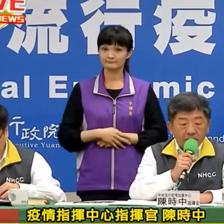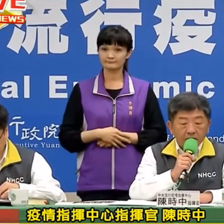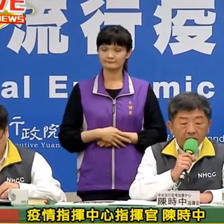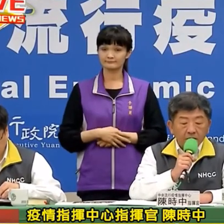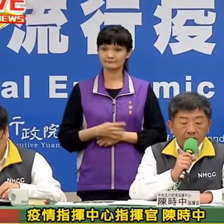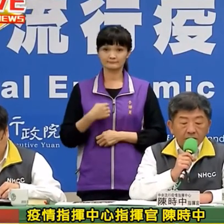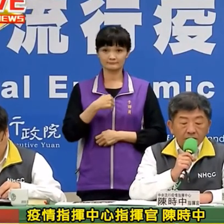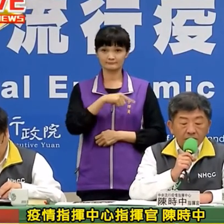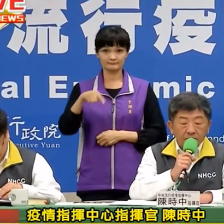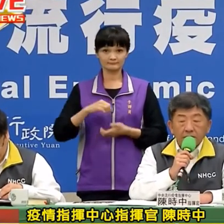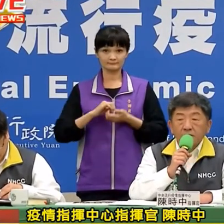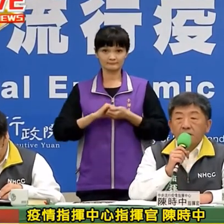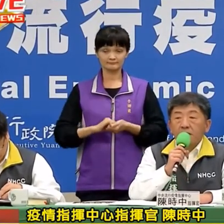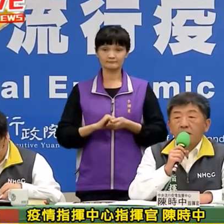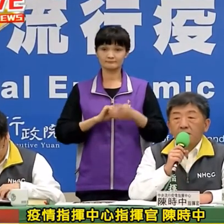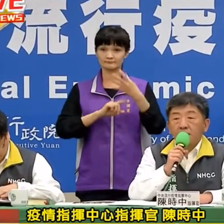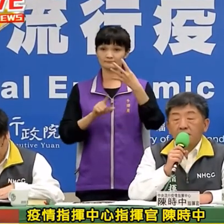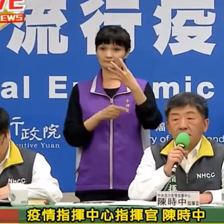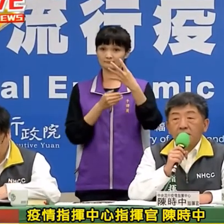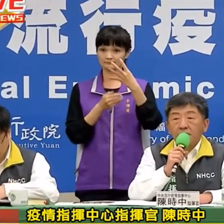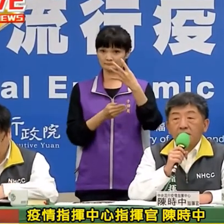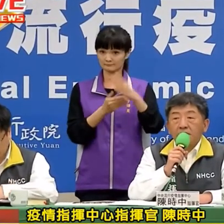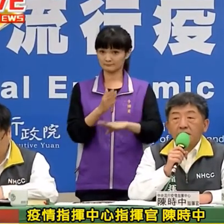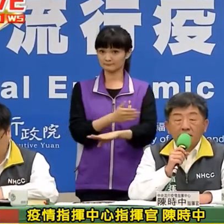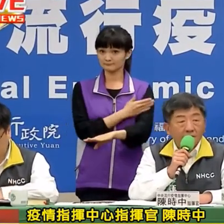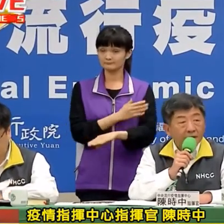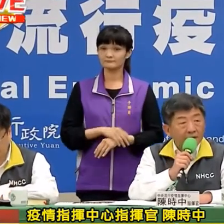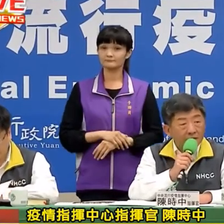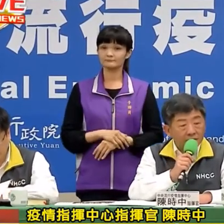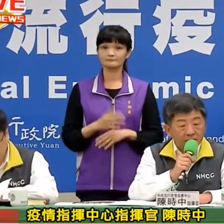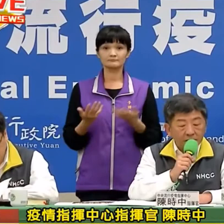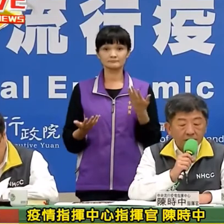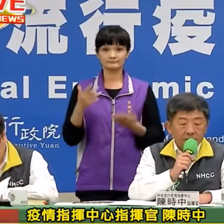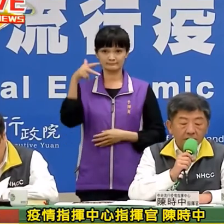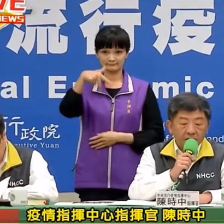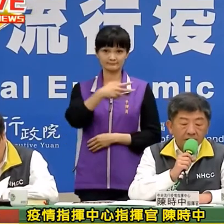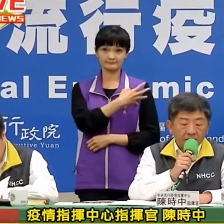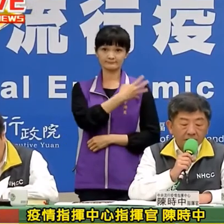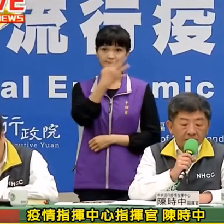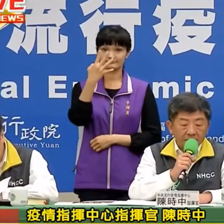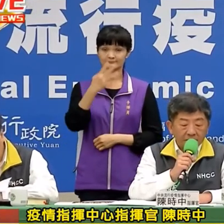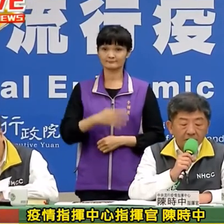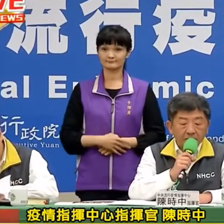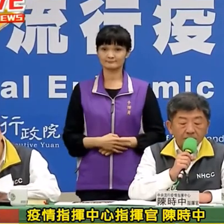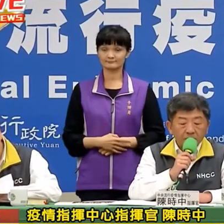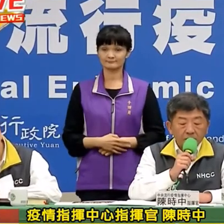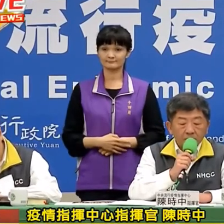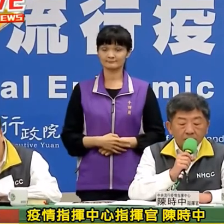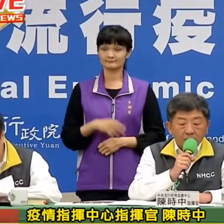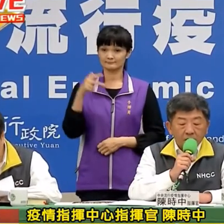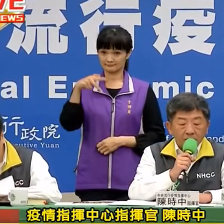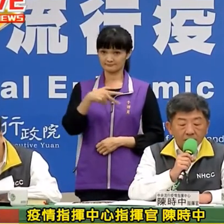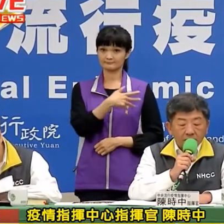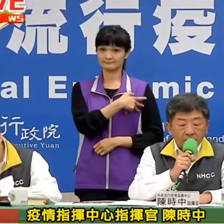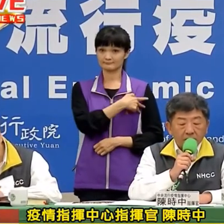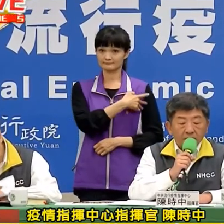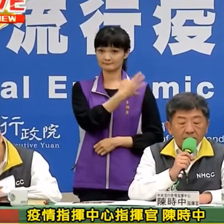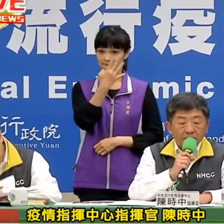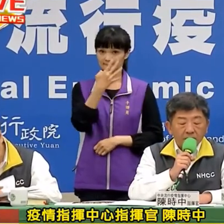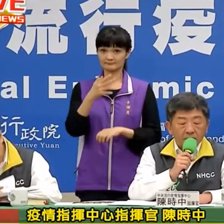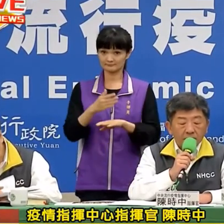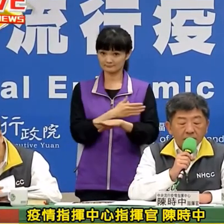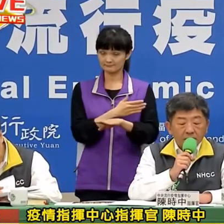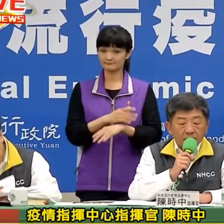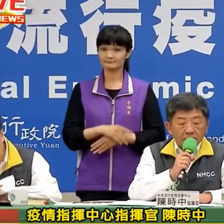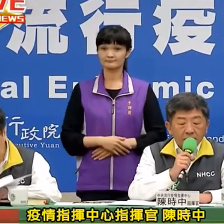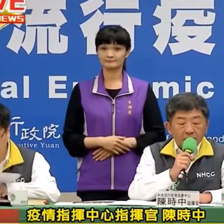呢也决定哈，从4月9号起，换句话说，下个礼拜四，哈，下个礼拜四起，哈，就是第